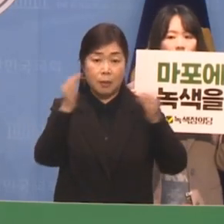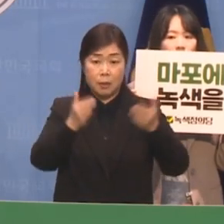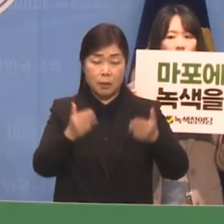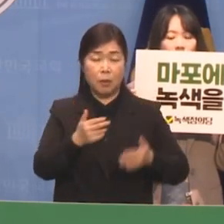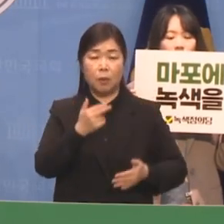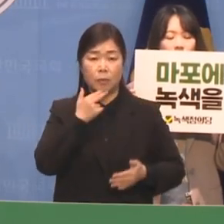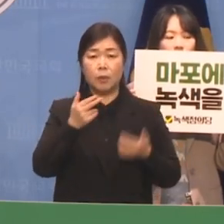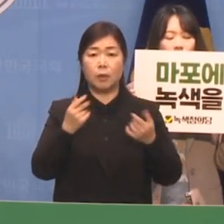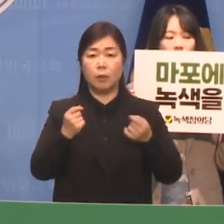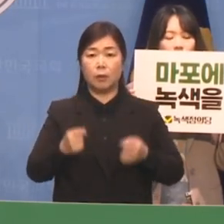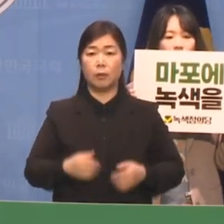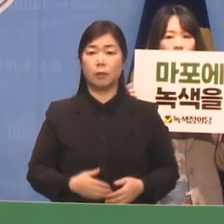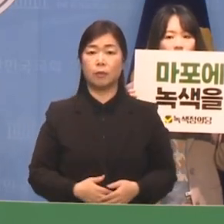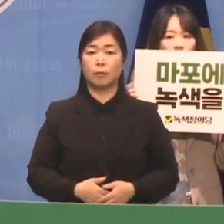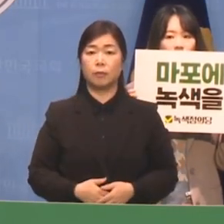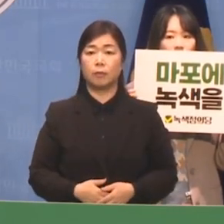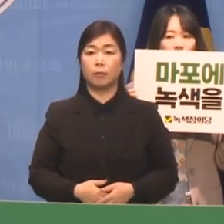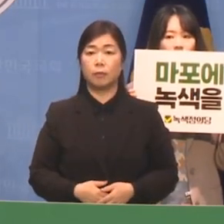수 없습니다.